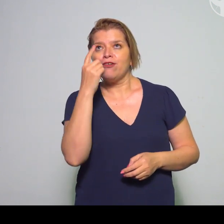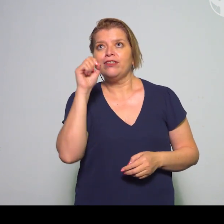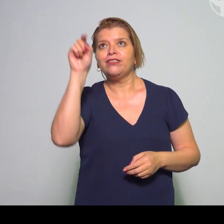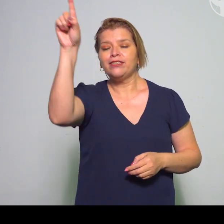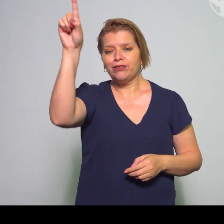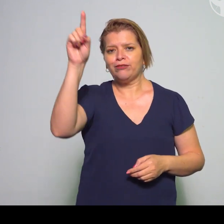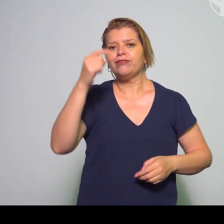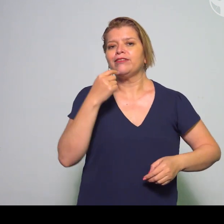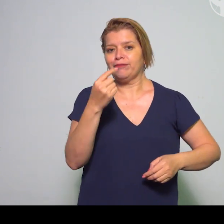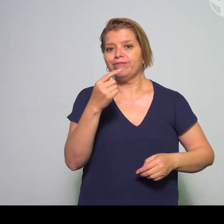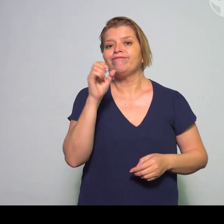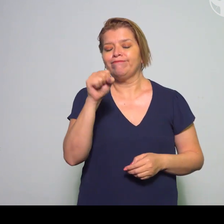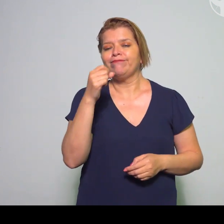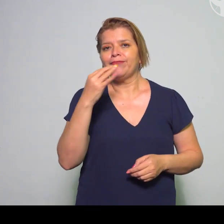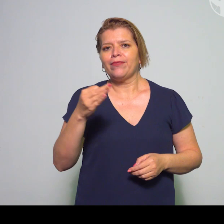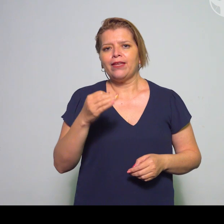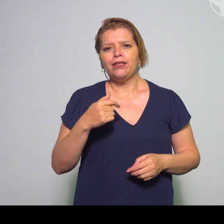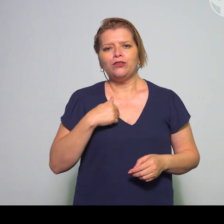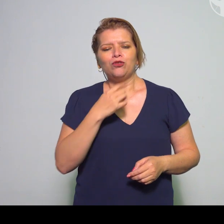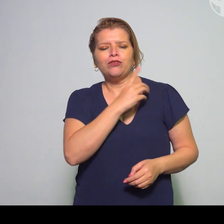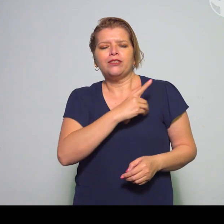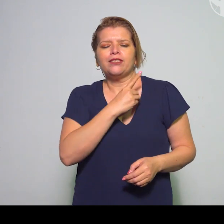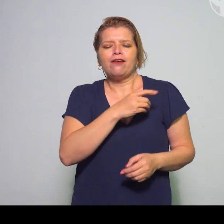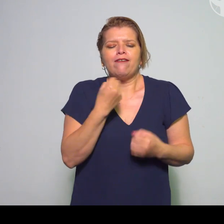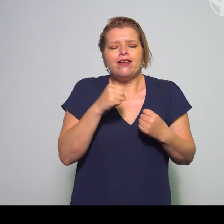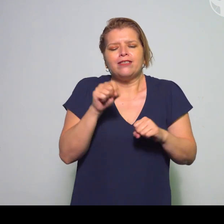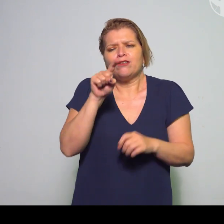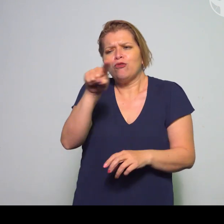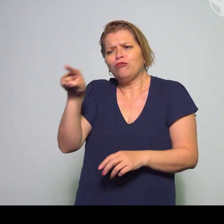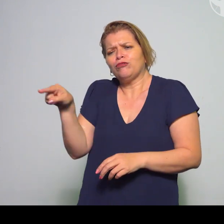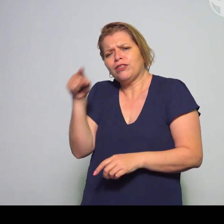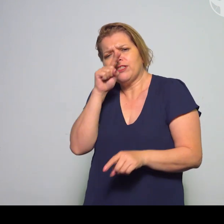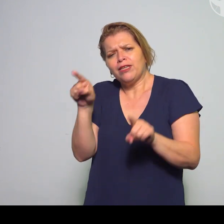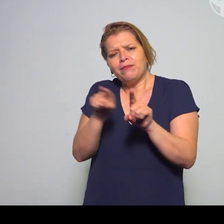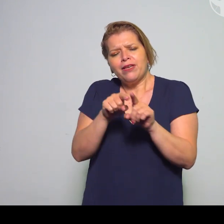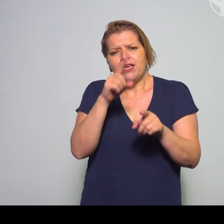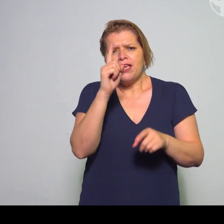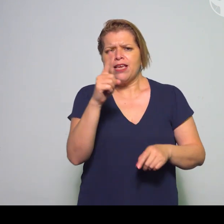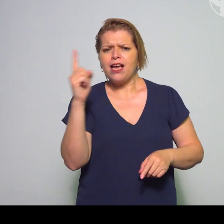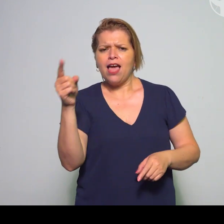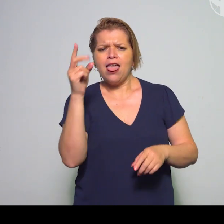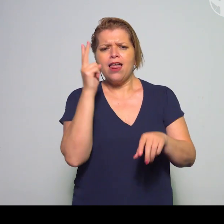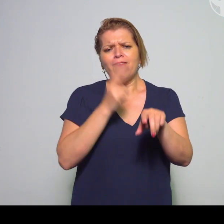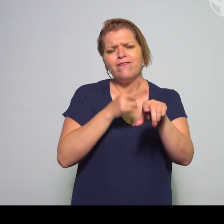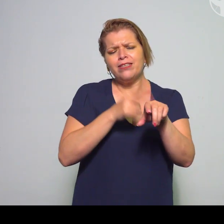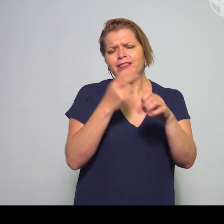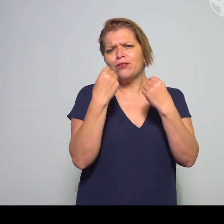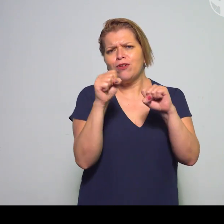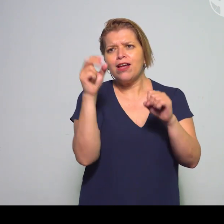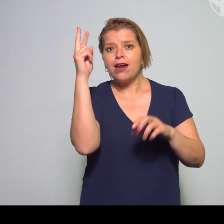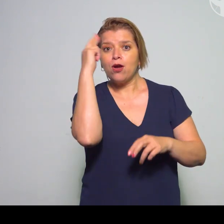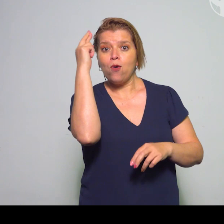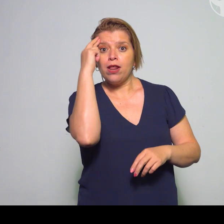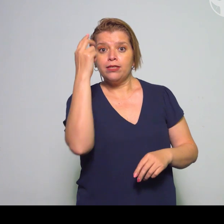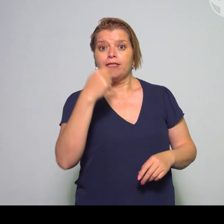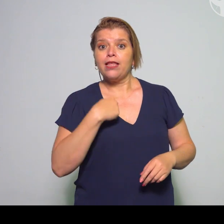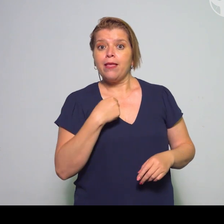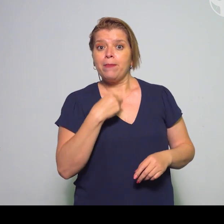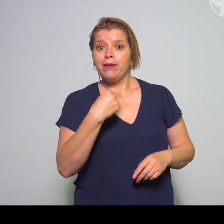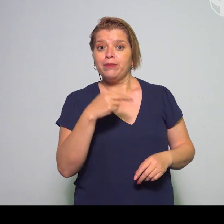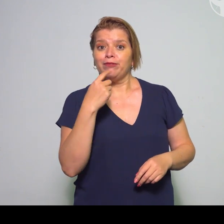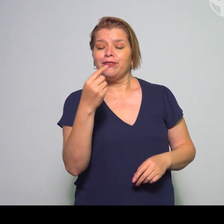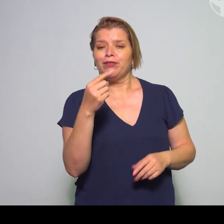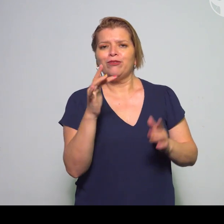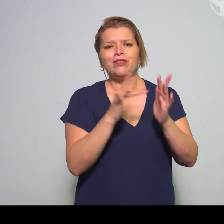puedas entonces recordar lo que el Señor estaba diciendo, porque dijo: yo deseaba hacer eso con ustedes, y cada vez que lo